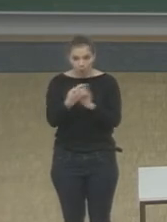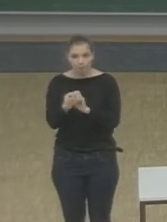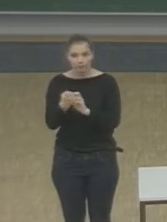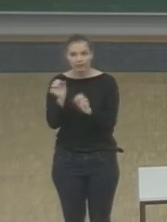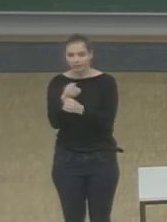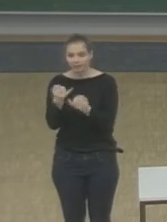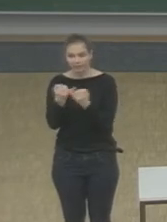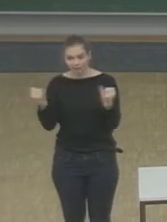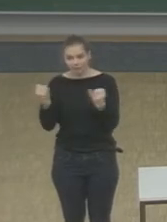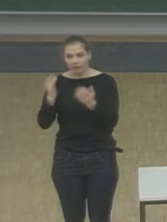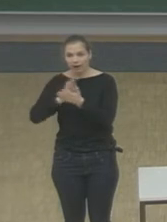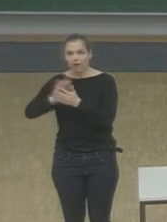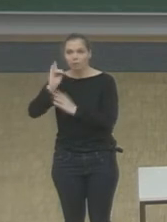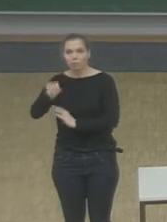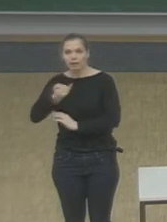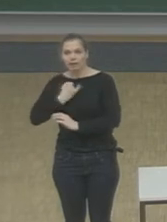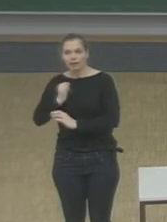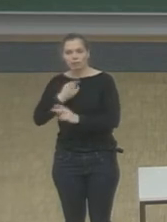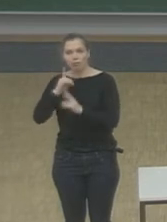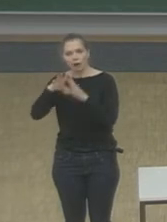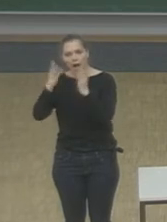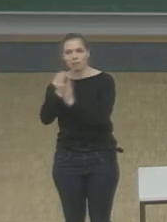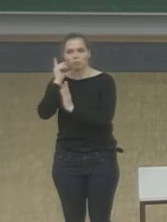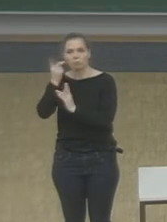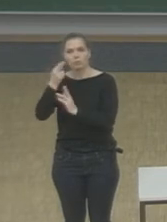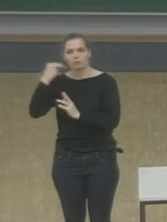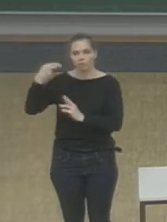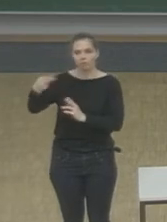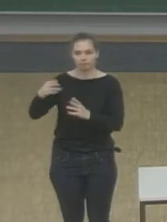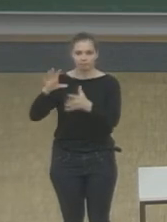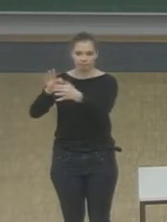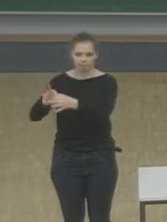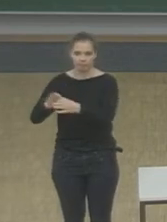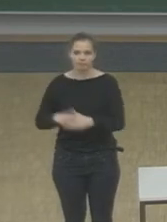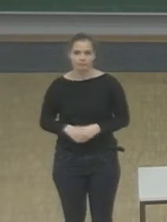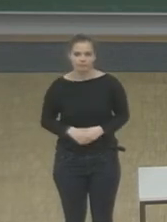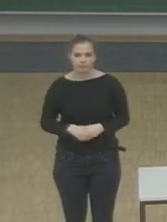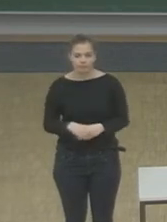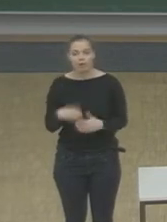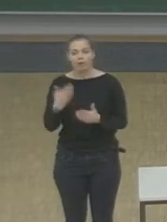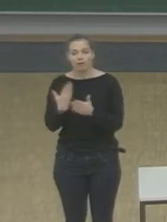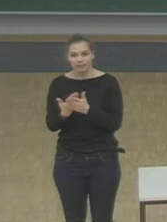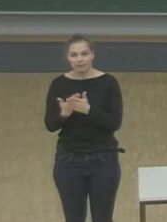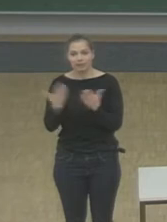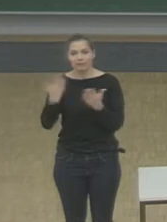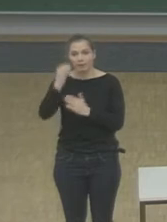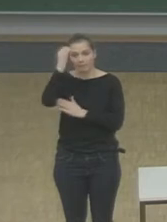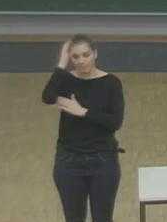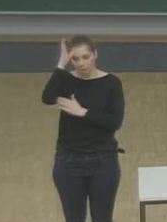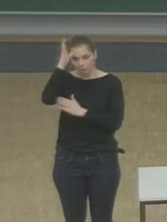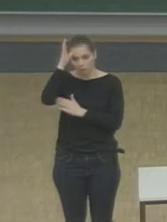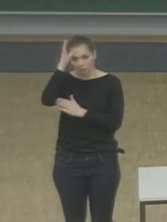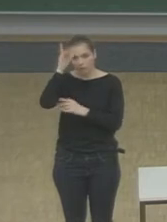und allgemeine Unbehagen namhaft zu machen. Für diesen dritten Punkt fungiert Bildung dabei